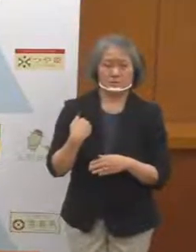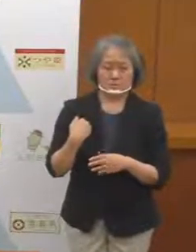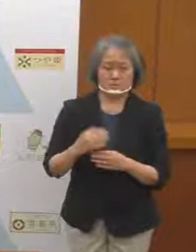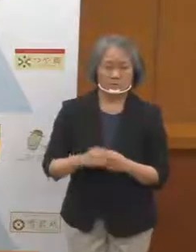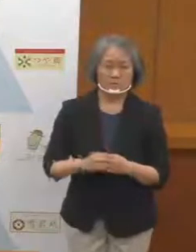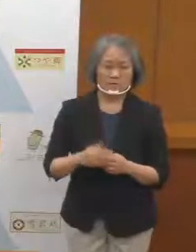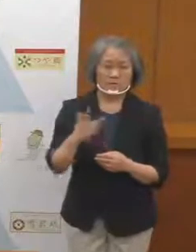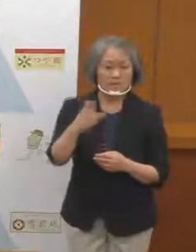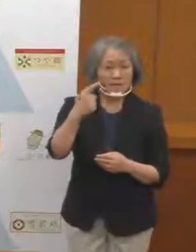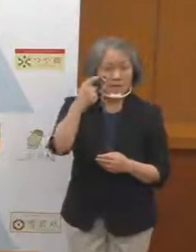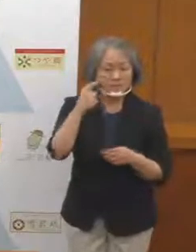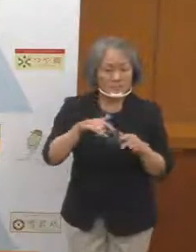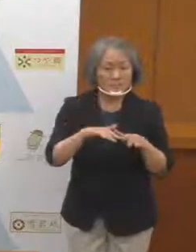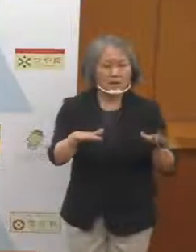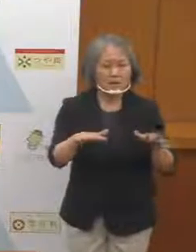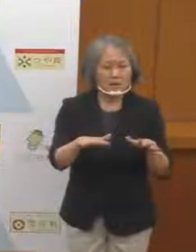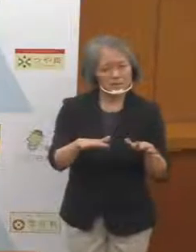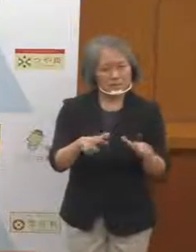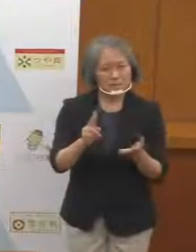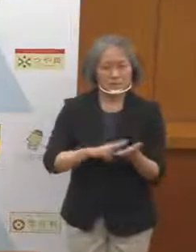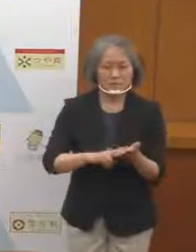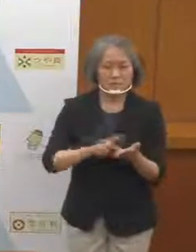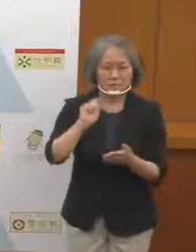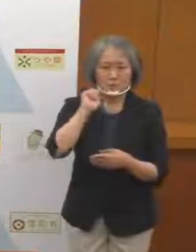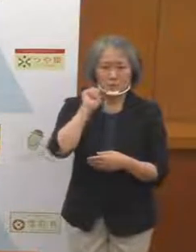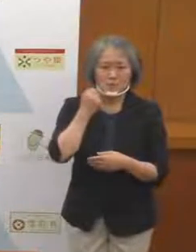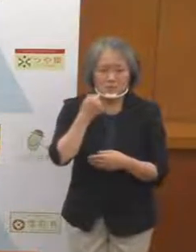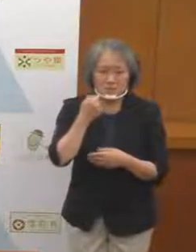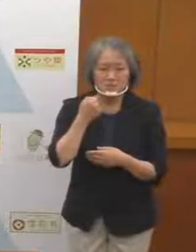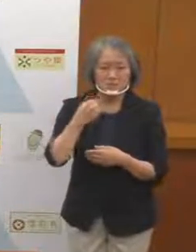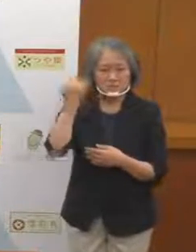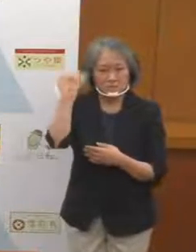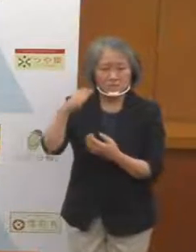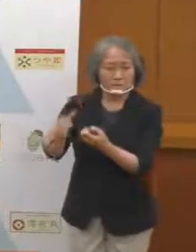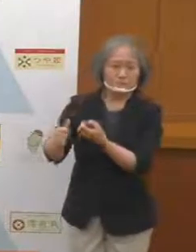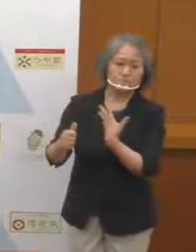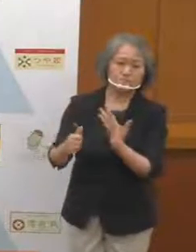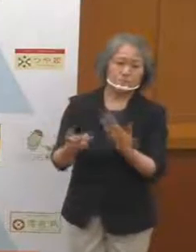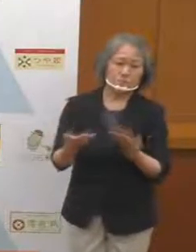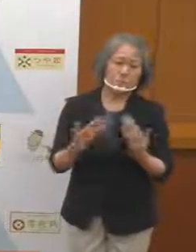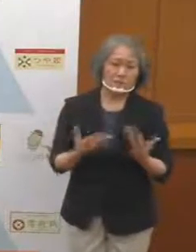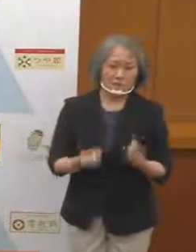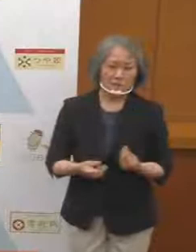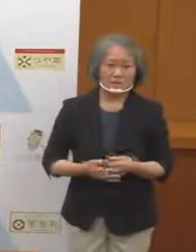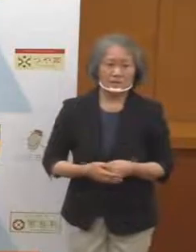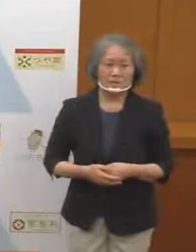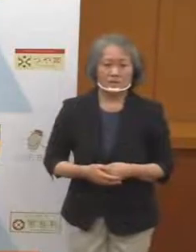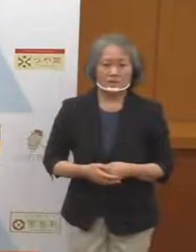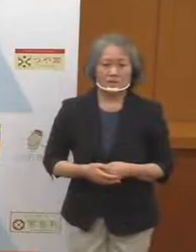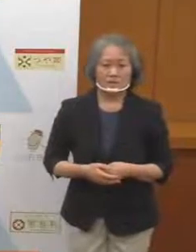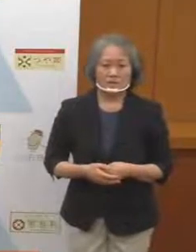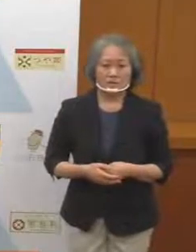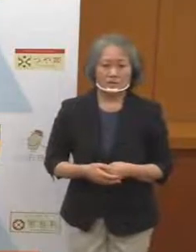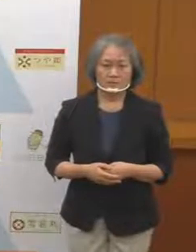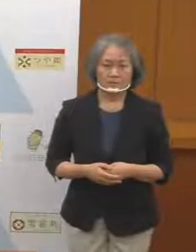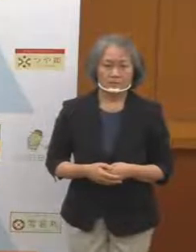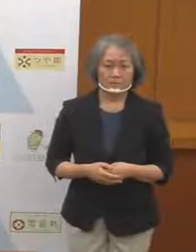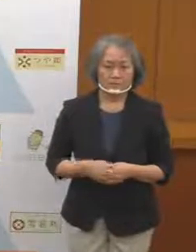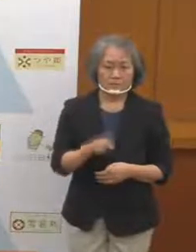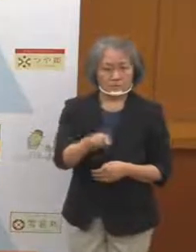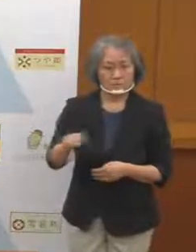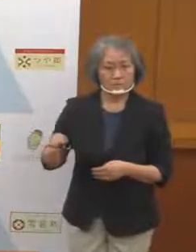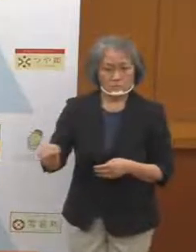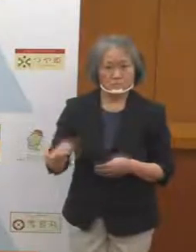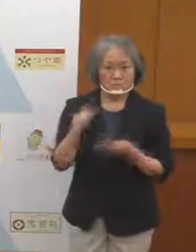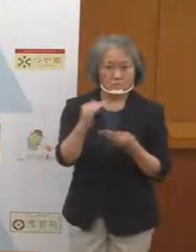判断することは難しいといったご意見を頂戴しているところでございますそうしたことから私